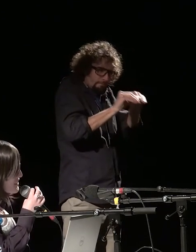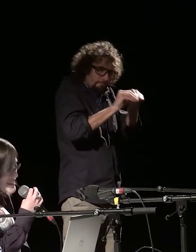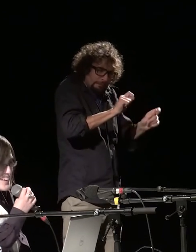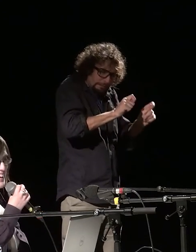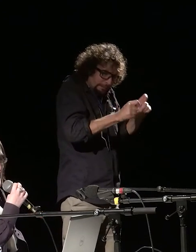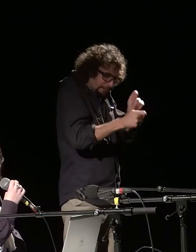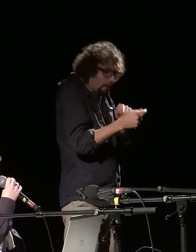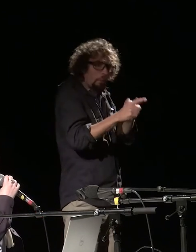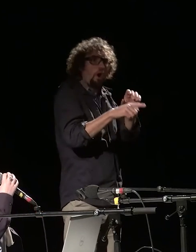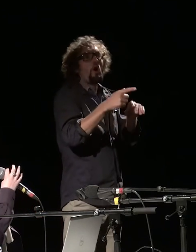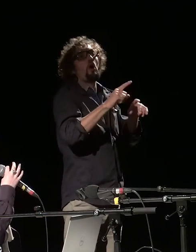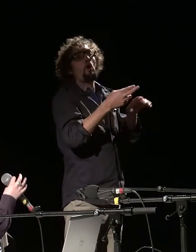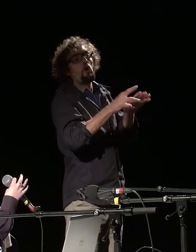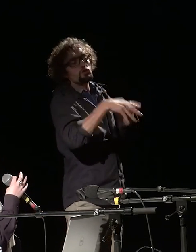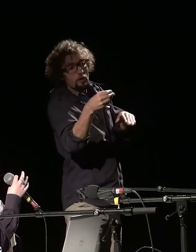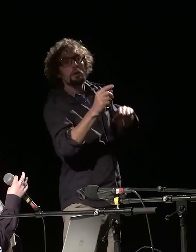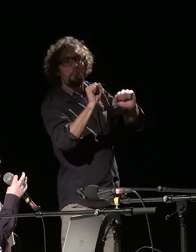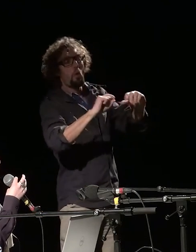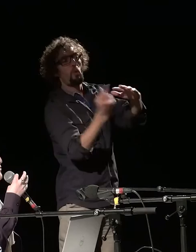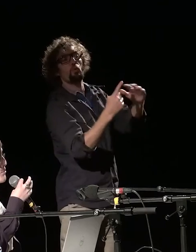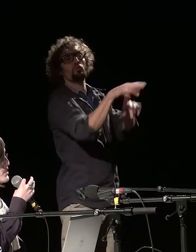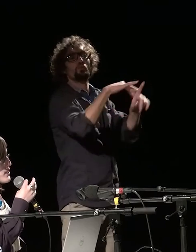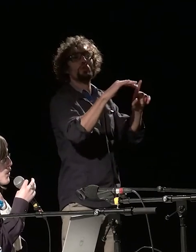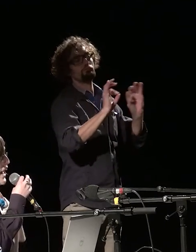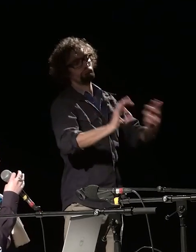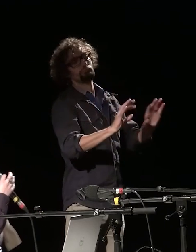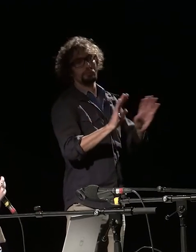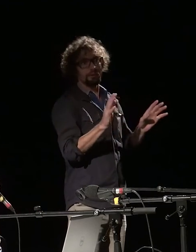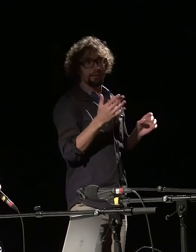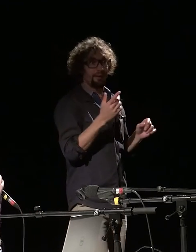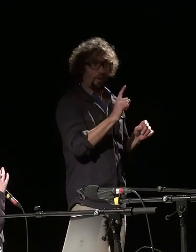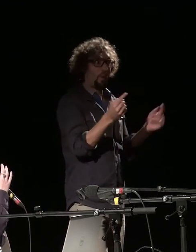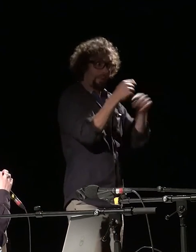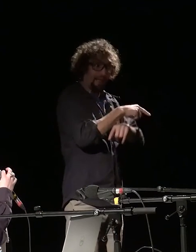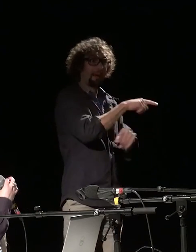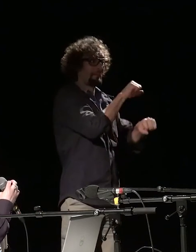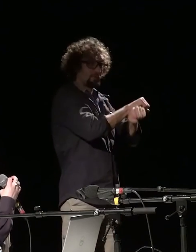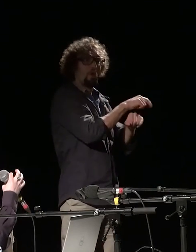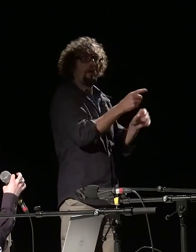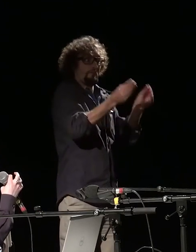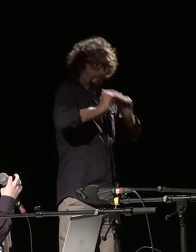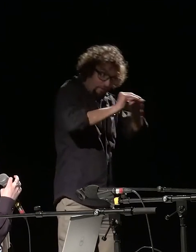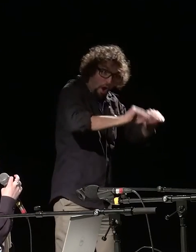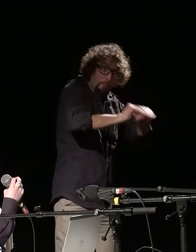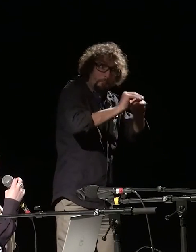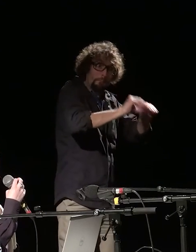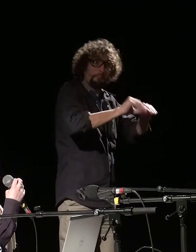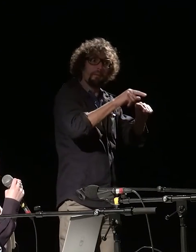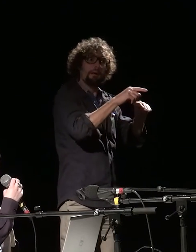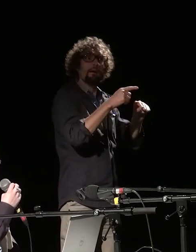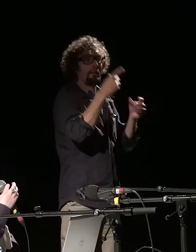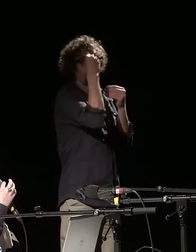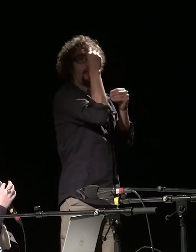faux. En fait, ce que fait la prison, c'est qu'elle forme du délinquant. Elle construit la catégorie sociale du